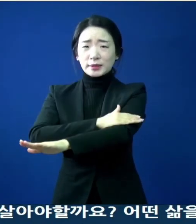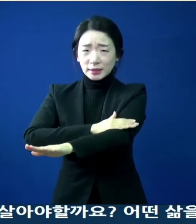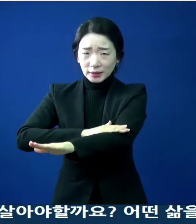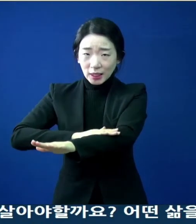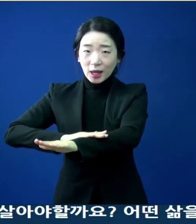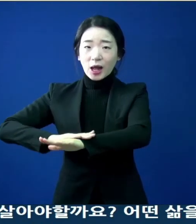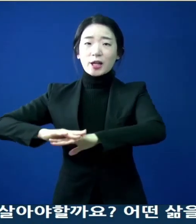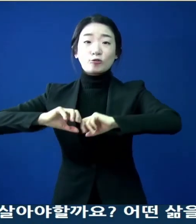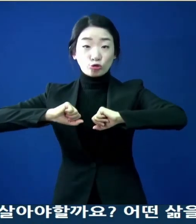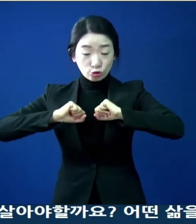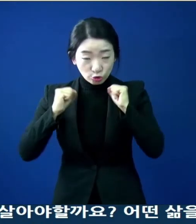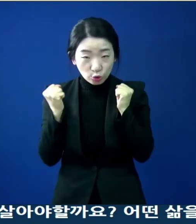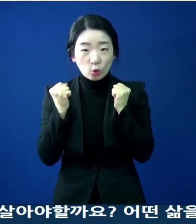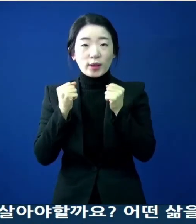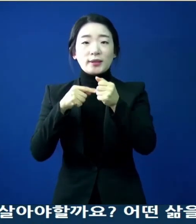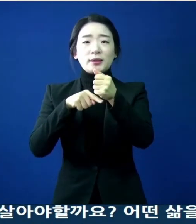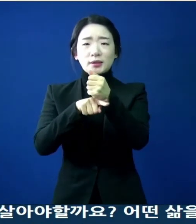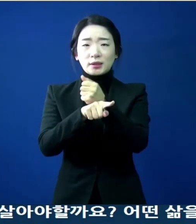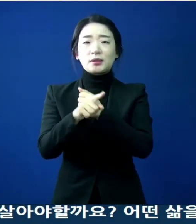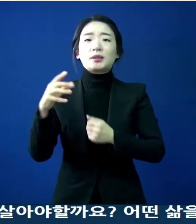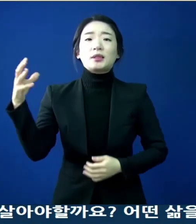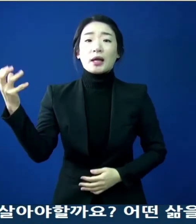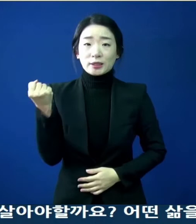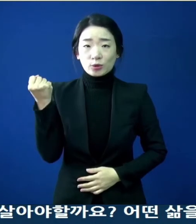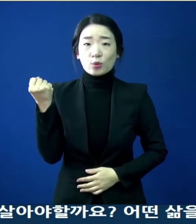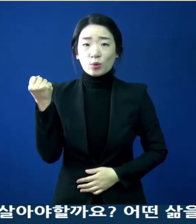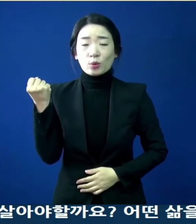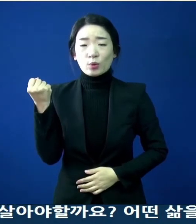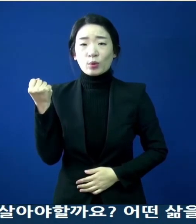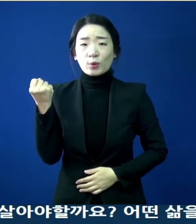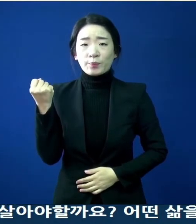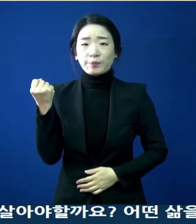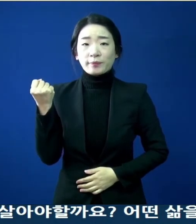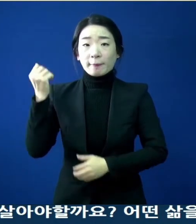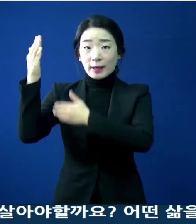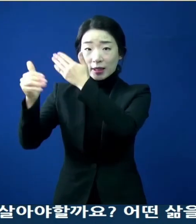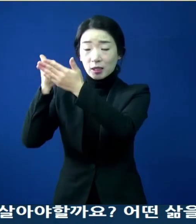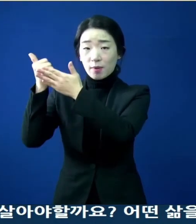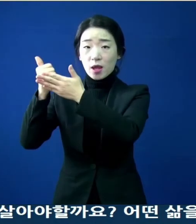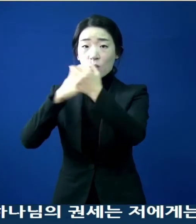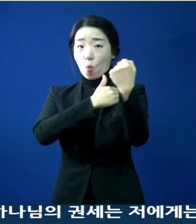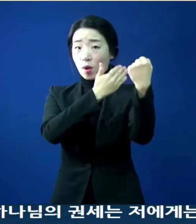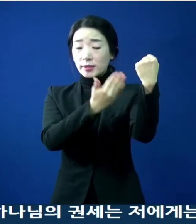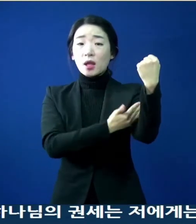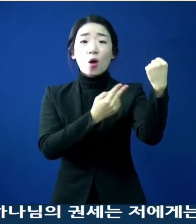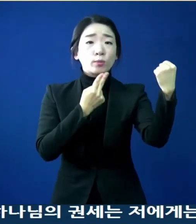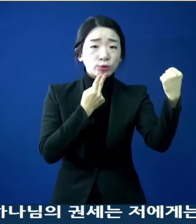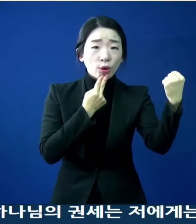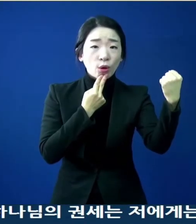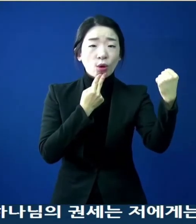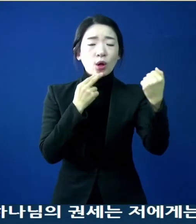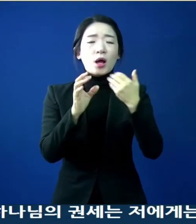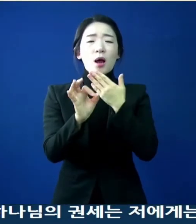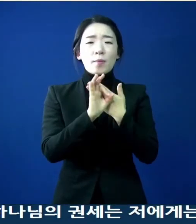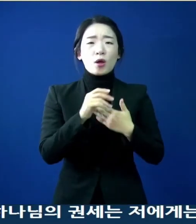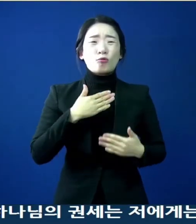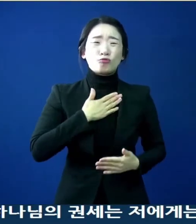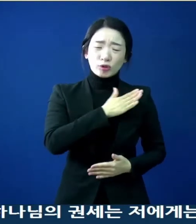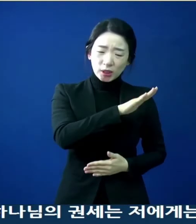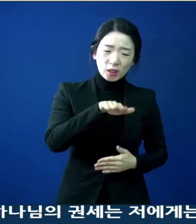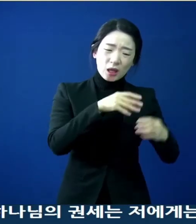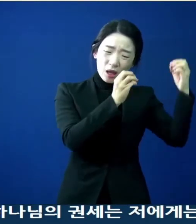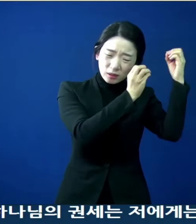그 권세를 가지고 만약 이 권세가 없었다면 어쩌면 우리는 육신과 혈통과